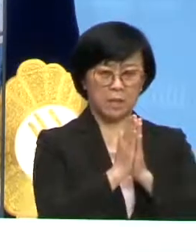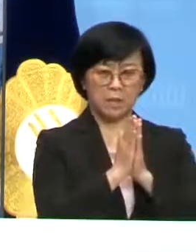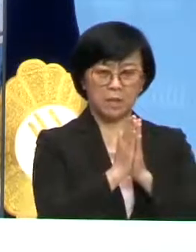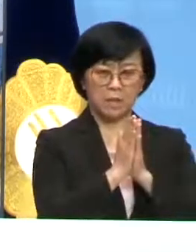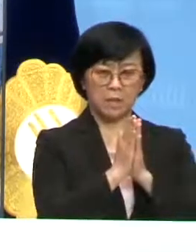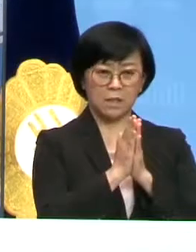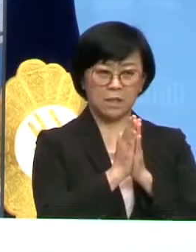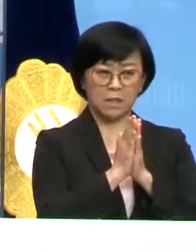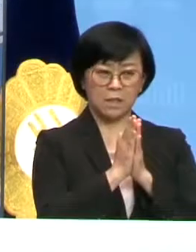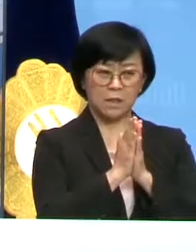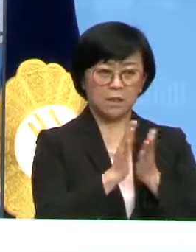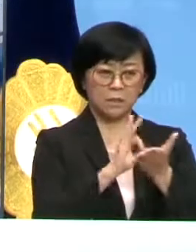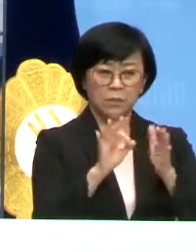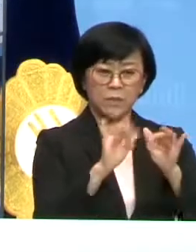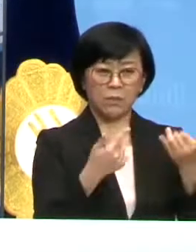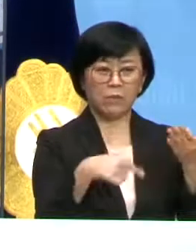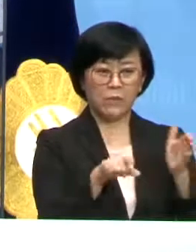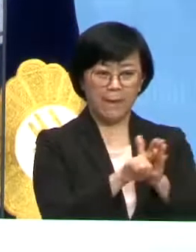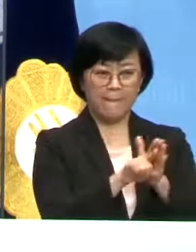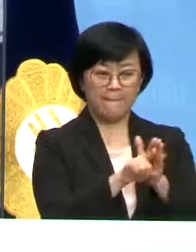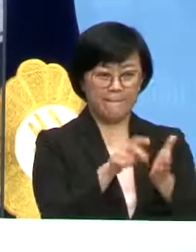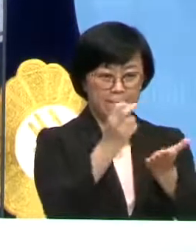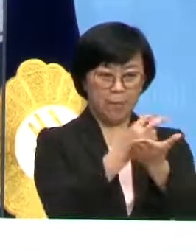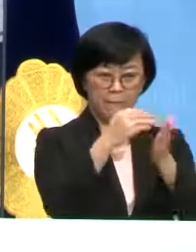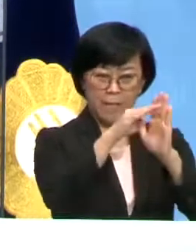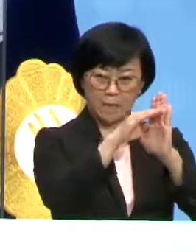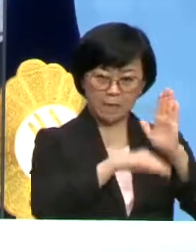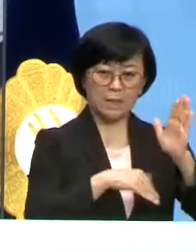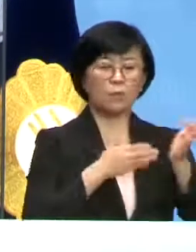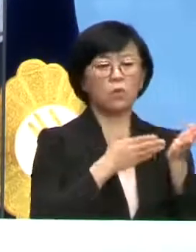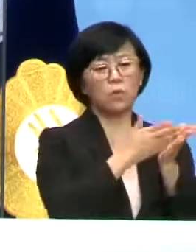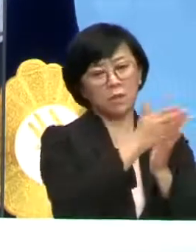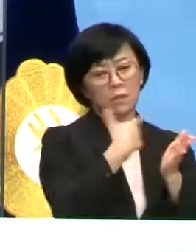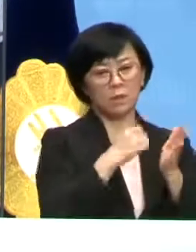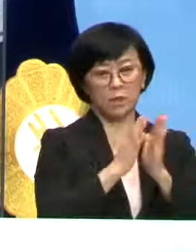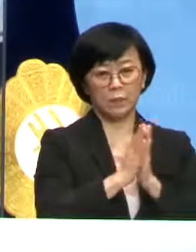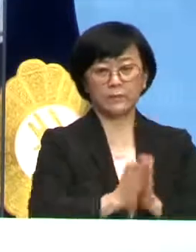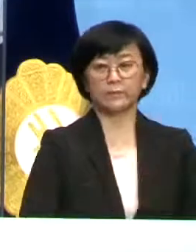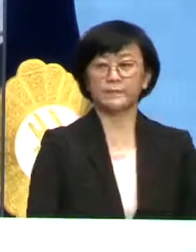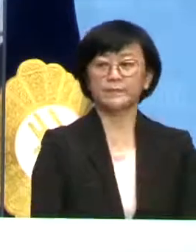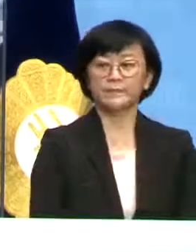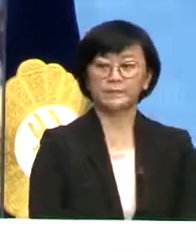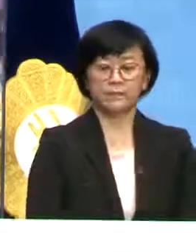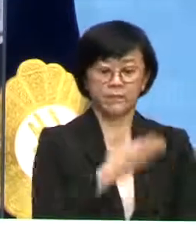소비자를 위한 이 법안이 잘 되기를 기원합니다